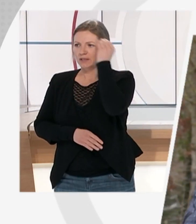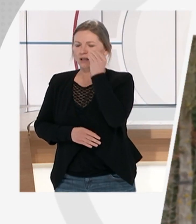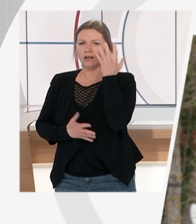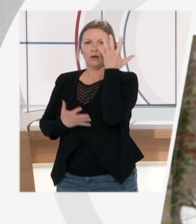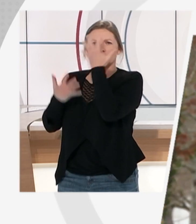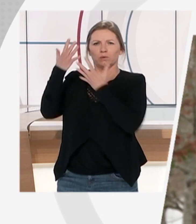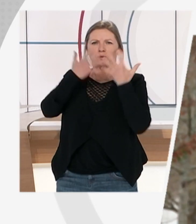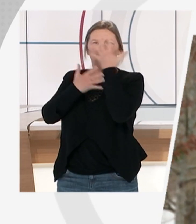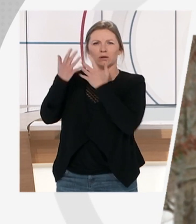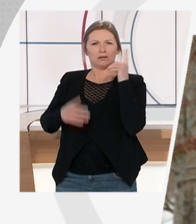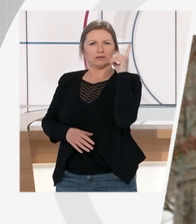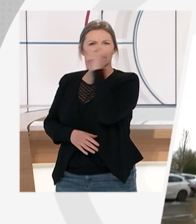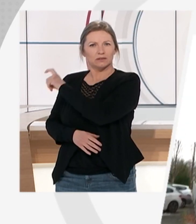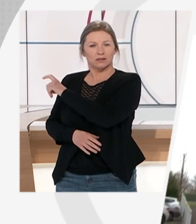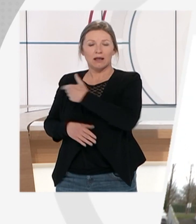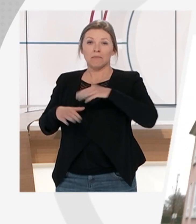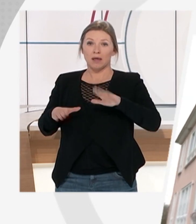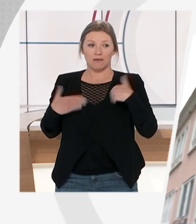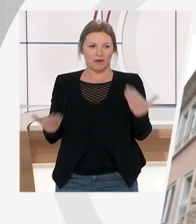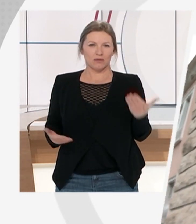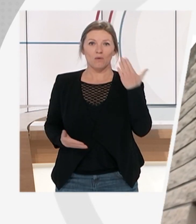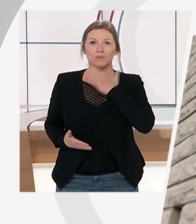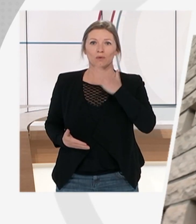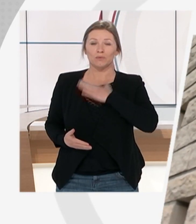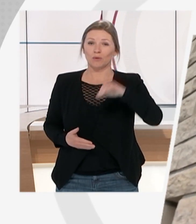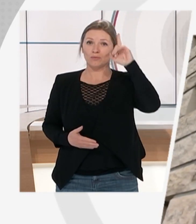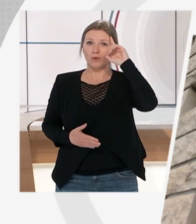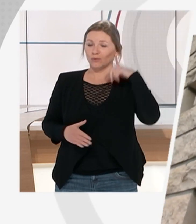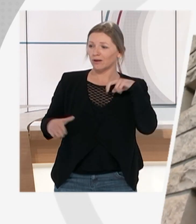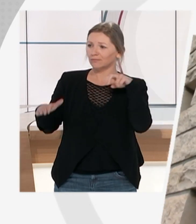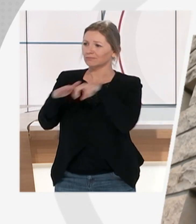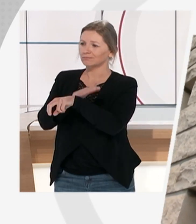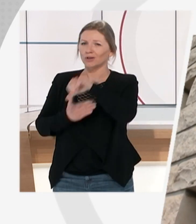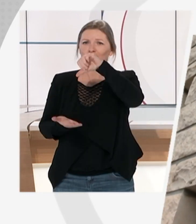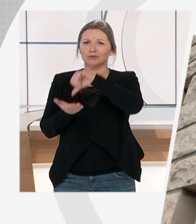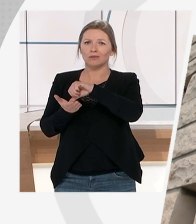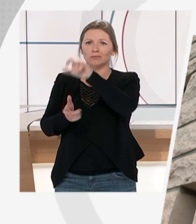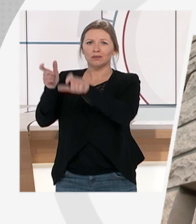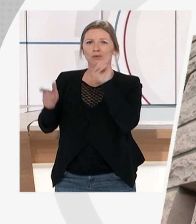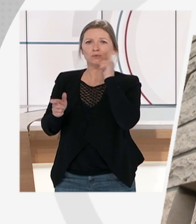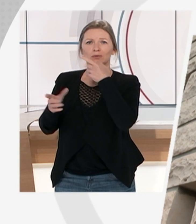psychiatrie a été très difficile, mais elle va beaucoup mieux depuis qu'elle se rend dans ce centre pour les patients sourds.